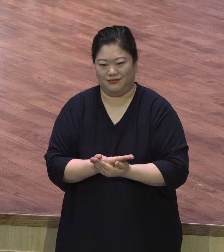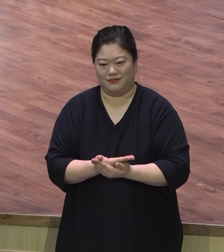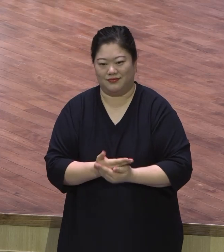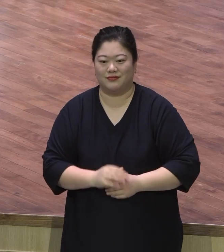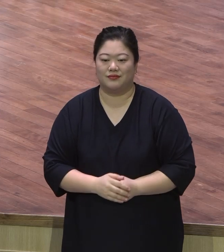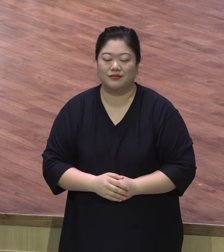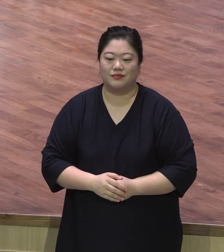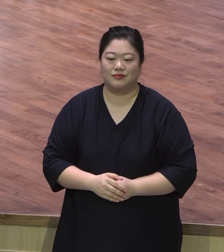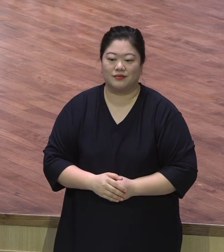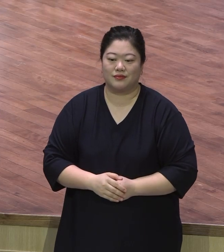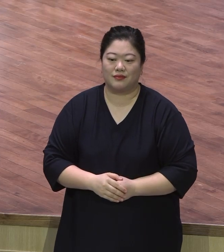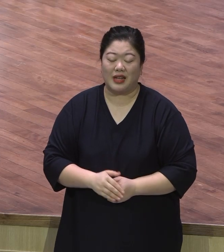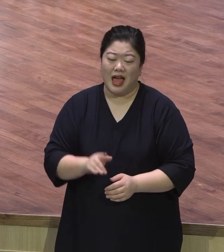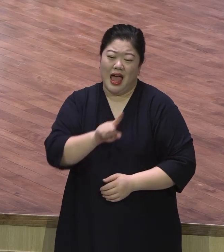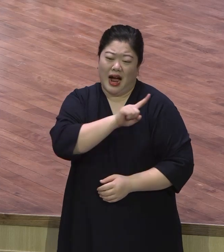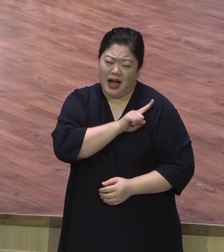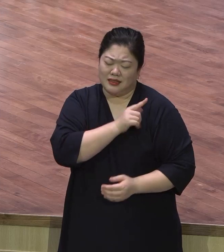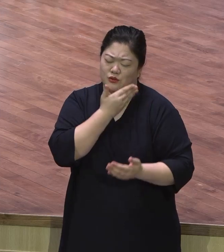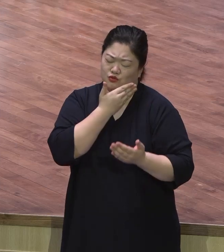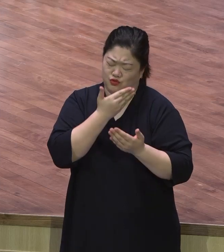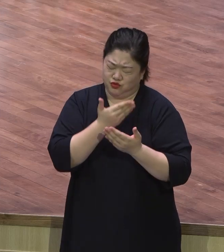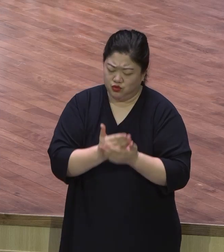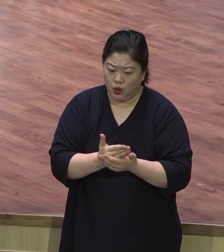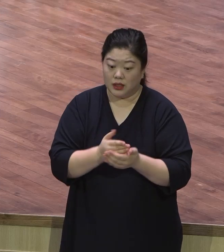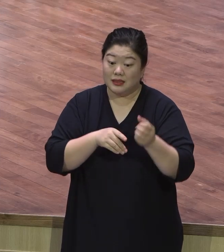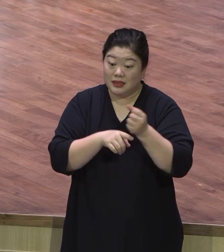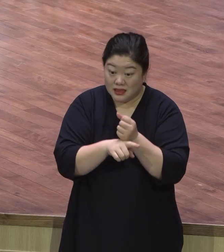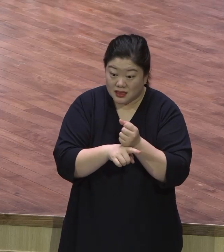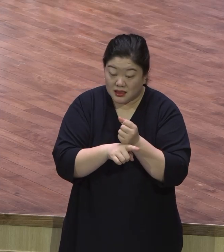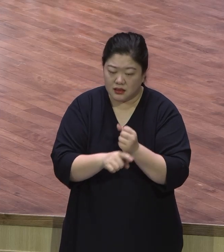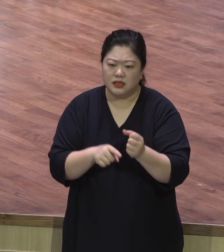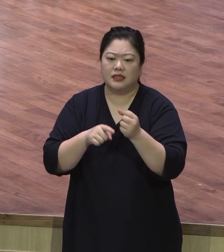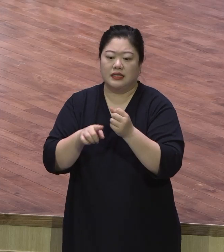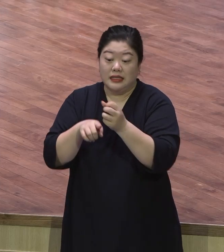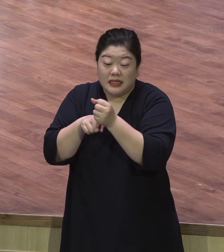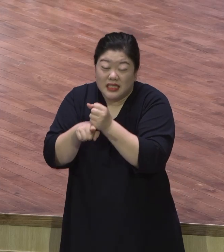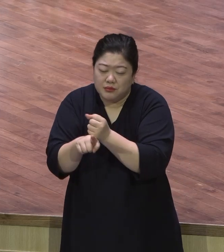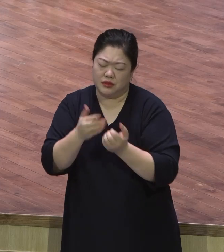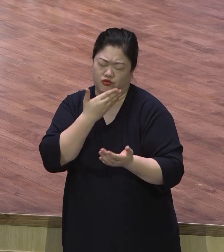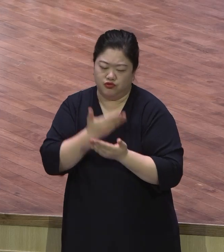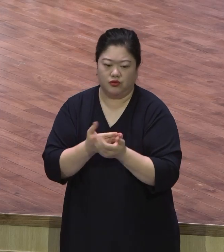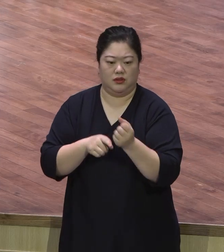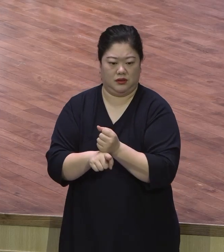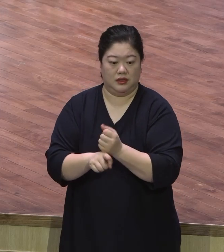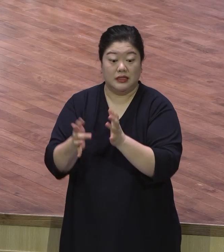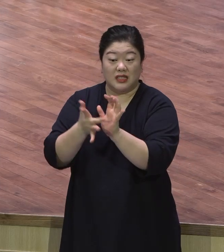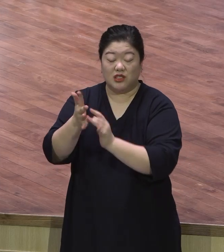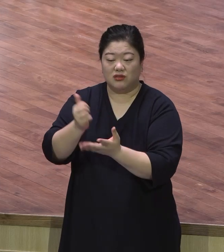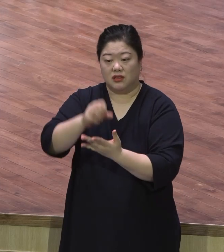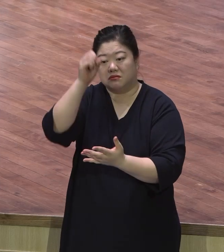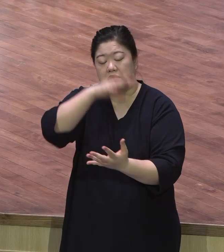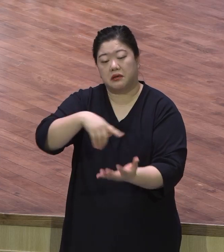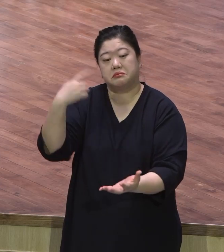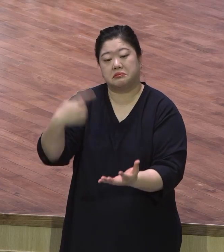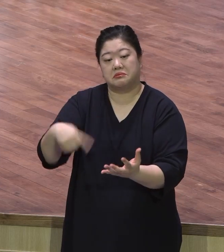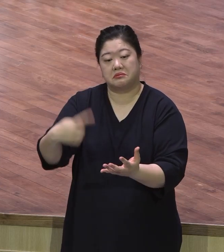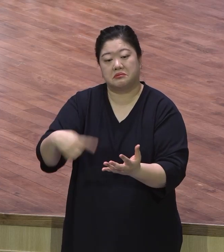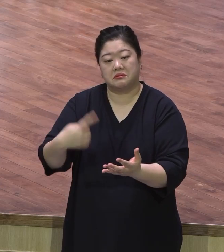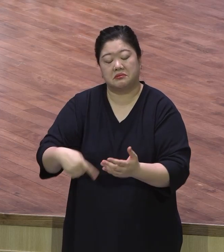중요하게 본다 이 말은 가장 중요한 의미가 다 들이 있다 그 말이지요. 예수님의 산상수훈, 산상수훈은 우리에게